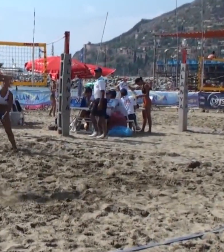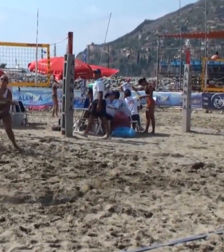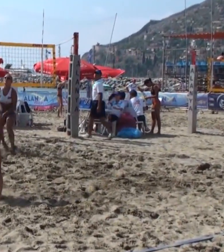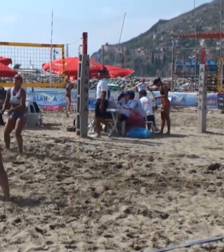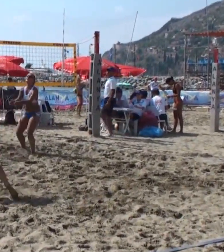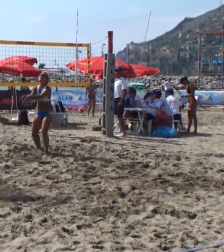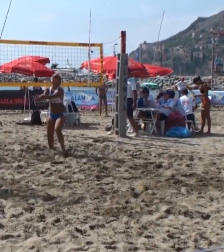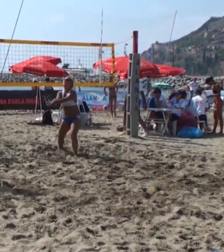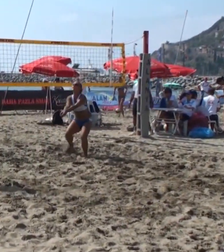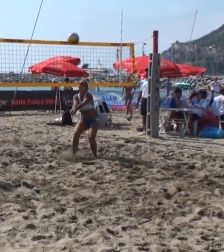Građijaca, domaći.